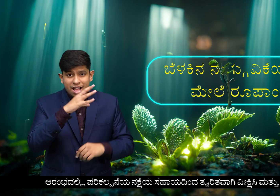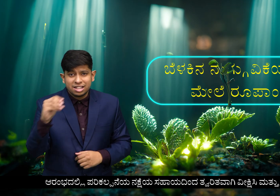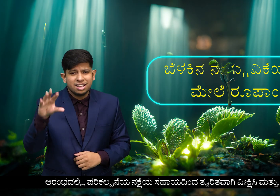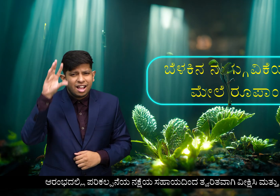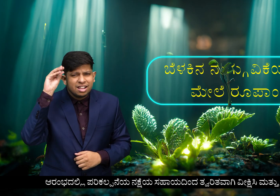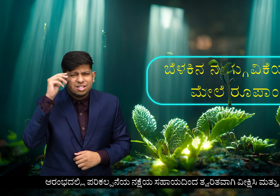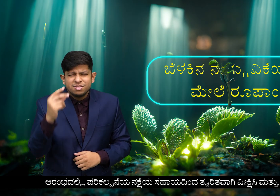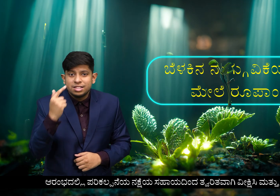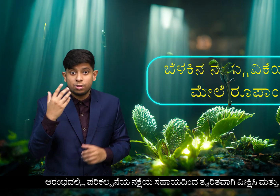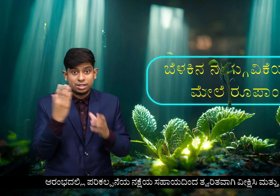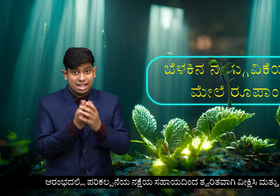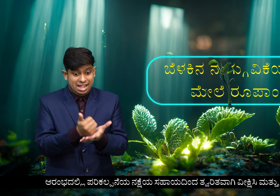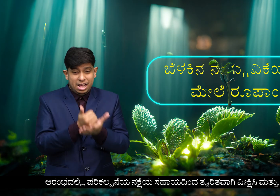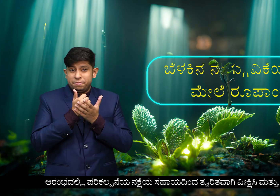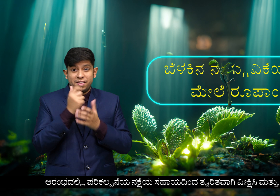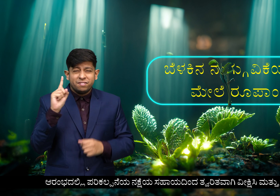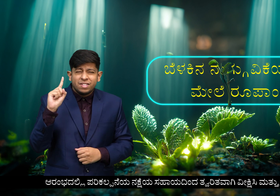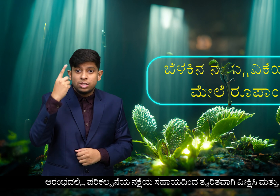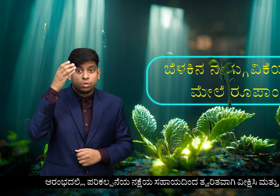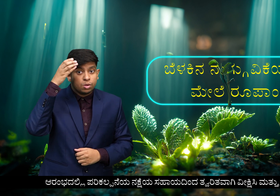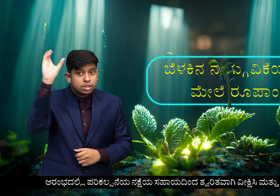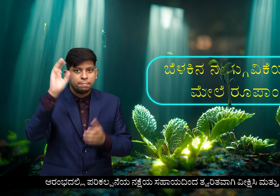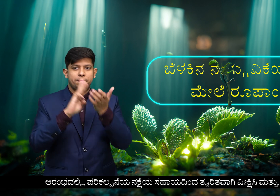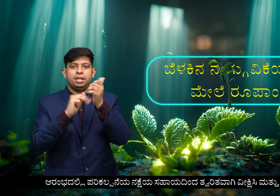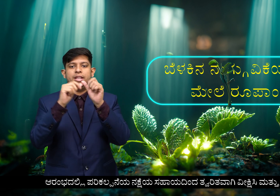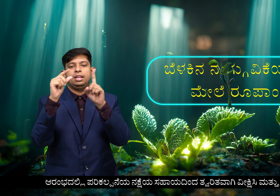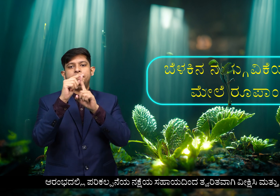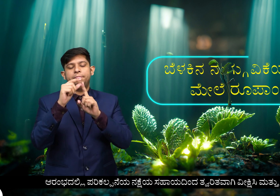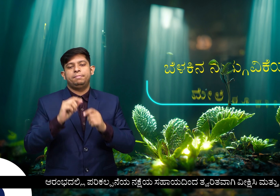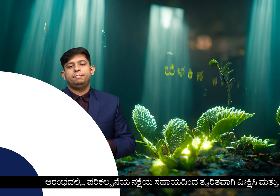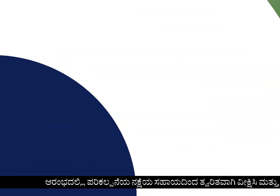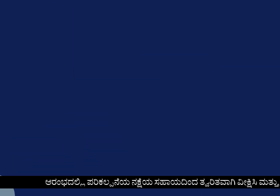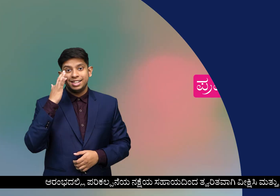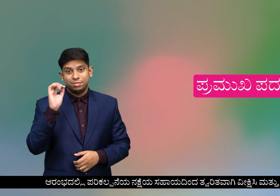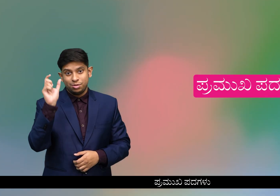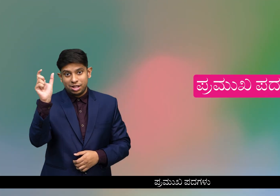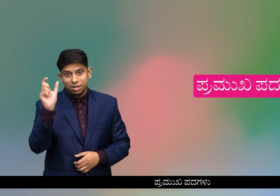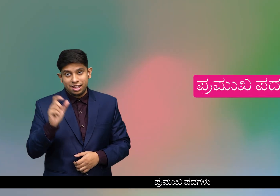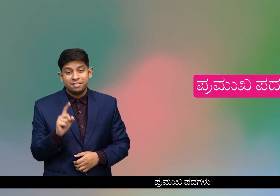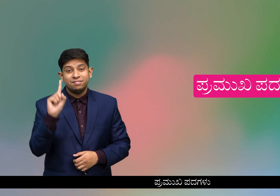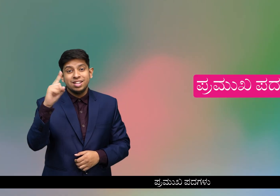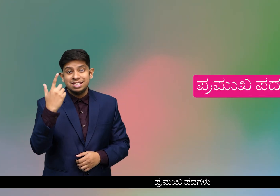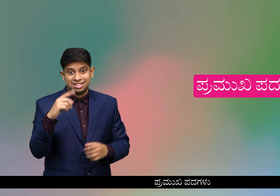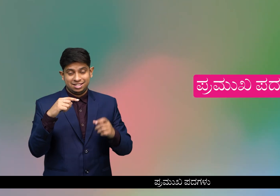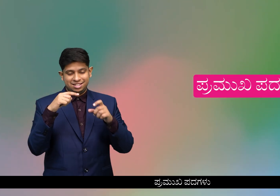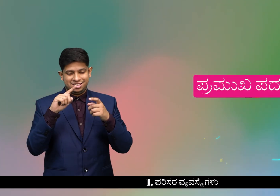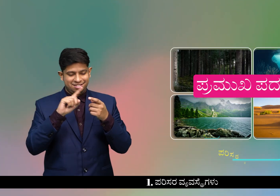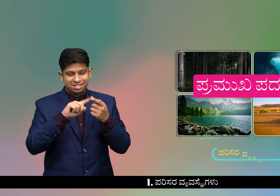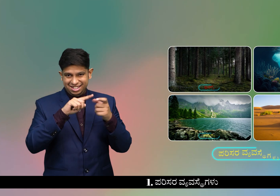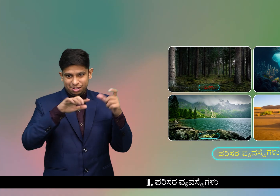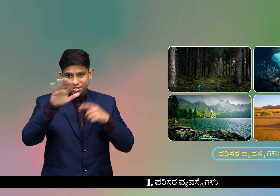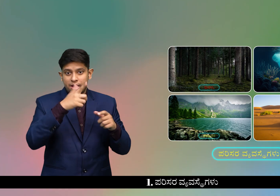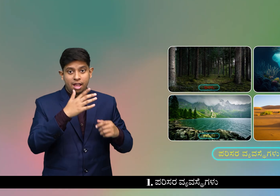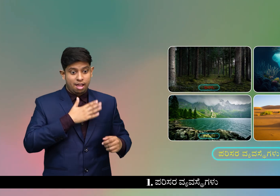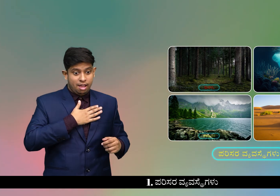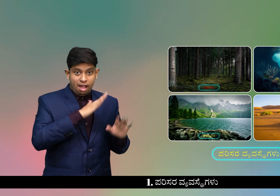ಆರಂಭದಲ್ಲಿ ಪರಿಕಲ್ಪನೆಯ ನಕ್ಷೆಯ ಸಹಾಯದಿಂದ ತ್ವರಿತವಾಗಿ ವೀಕ್ಷಿಸಿ ಮತ್ತು ಕಲಿಯೋಣ. ಬನ್ನಿ, ಕೀವರ್ಡ್ಗಳನ್ನು ನೋಡೋಣ.